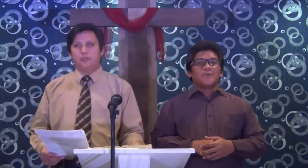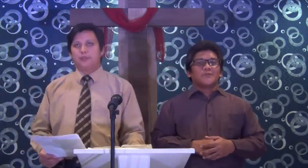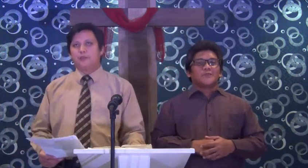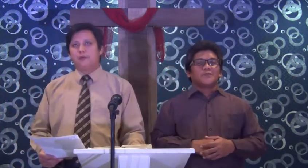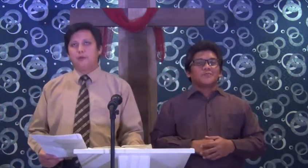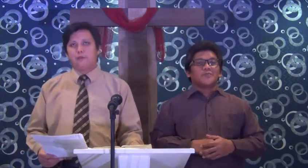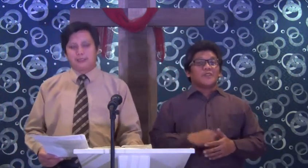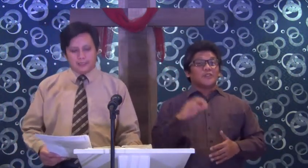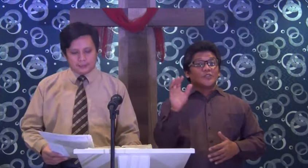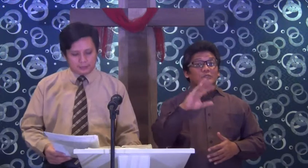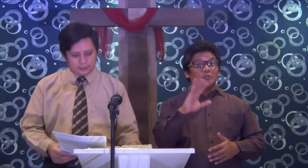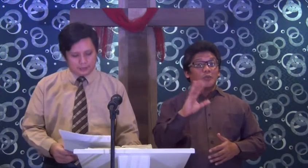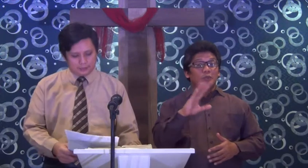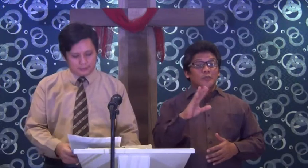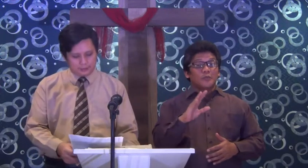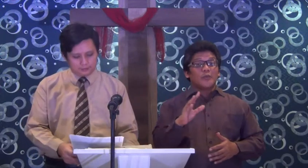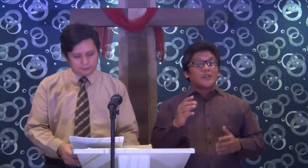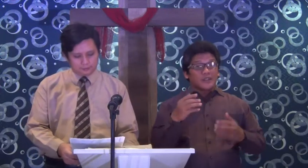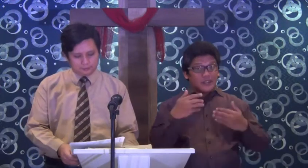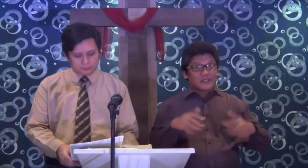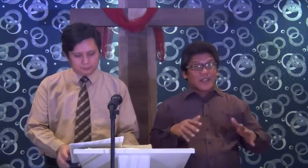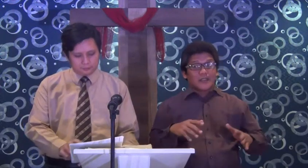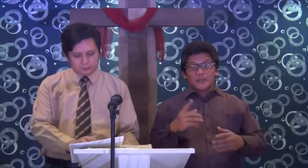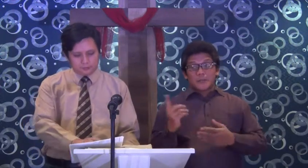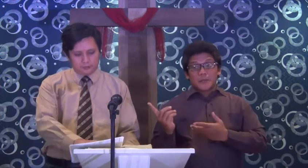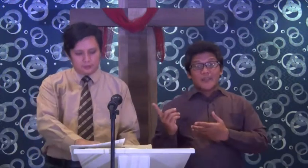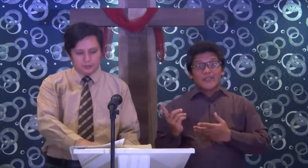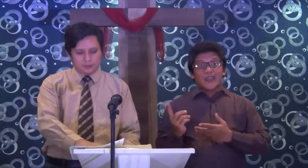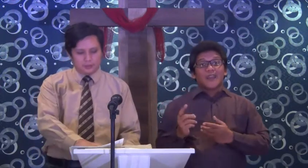Sebelum menutup, saya mau membacakan satu ayat